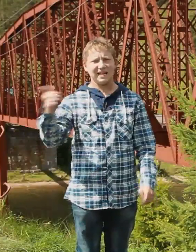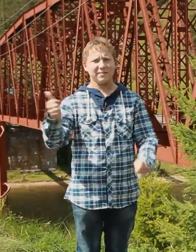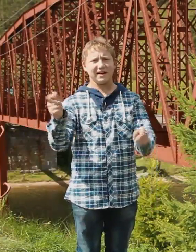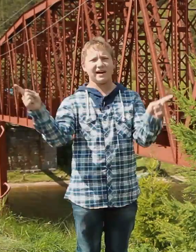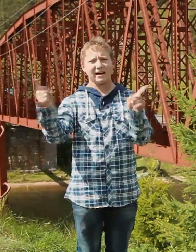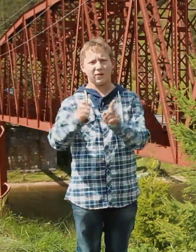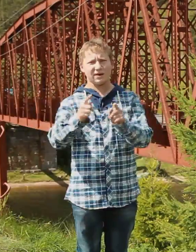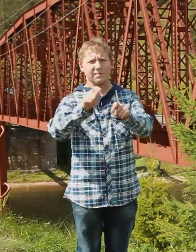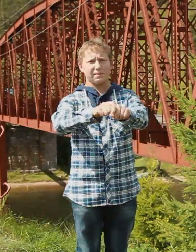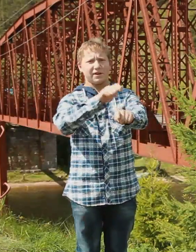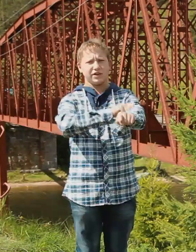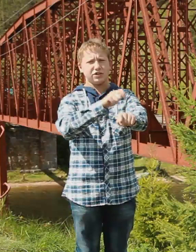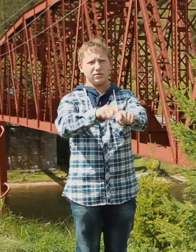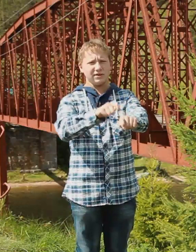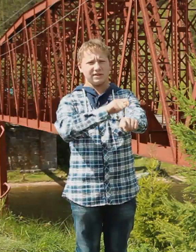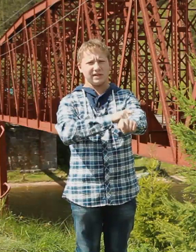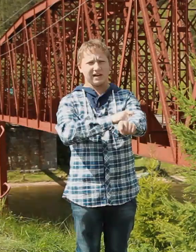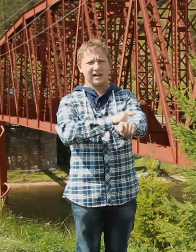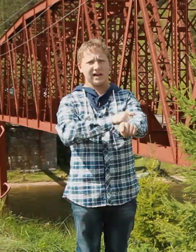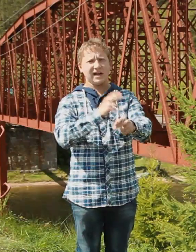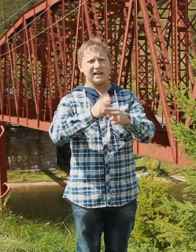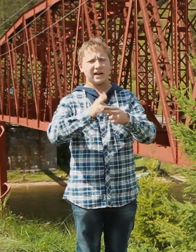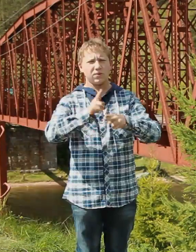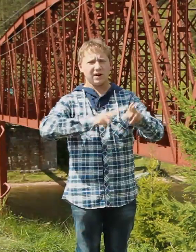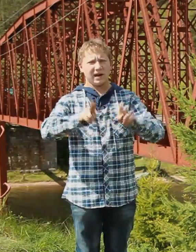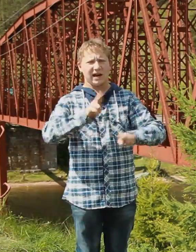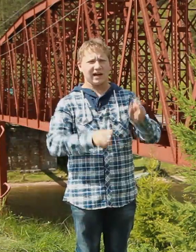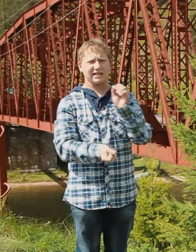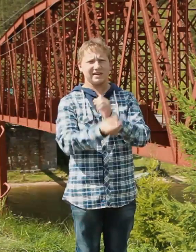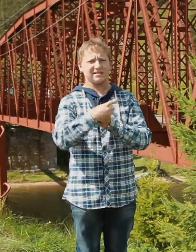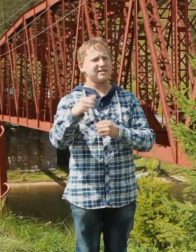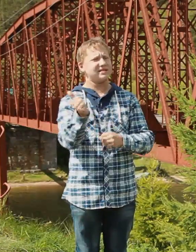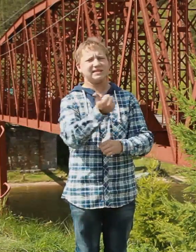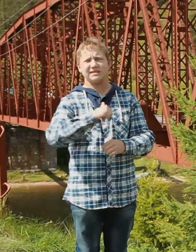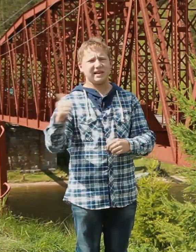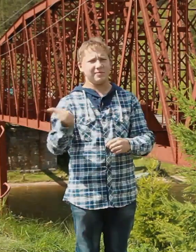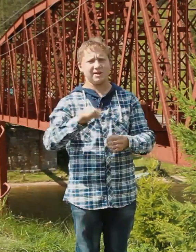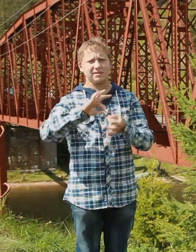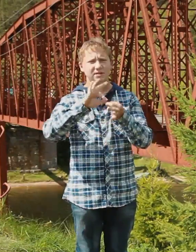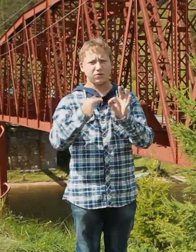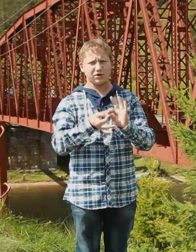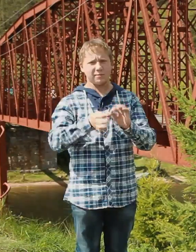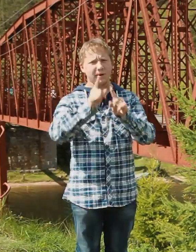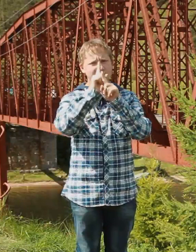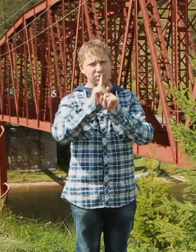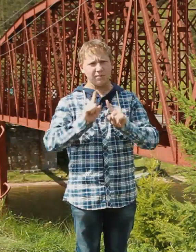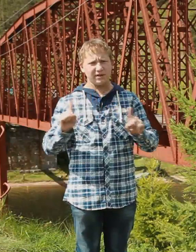Самая короткая по протяженности дорога оказалась самой сложной по